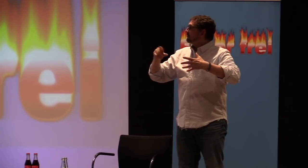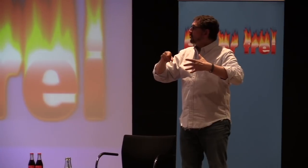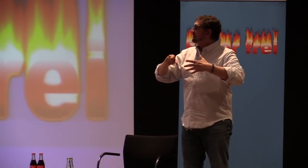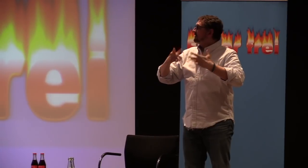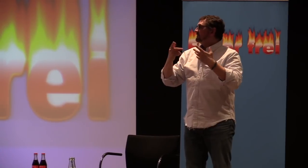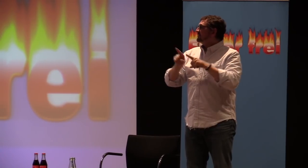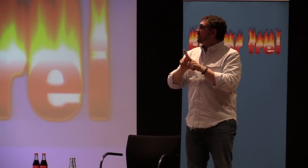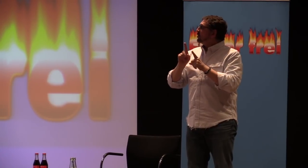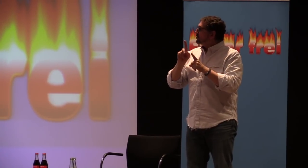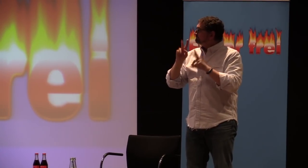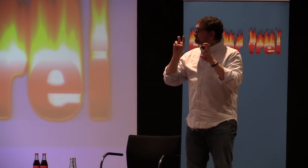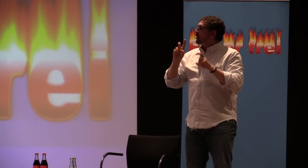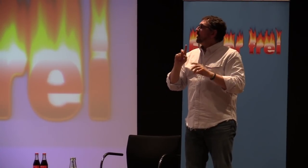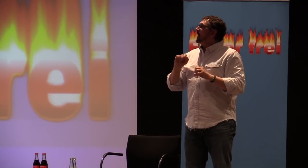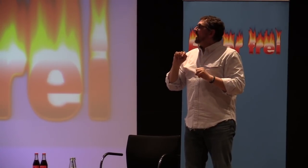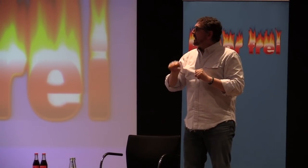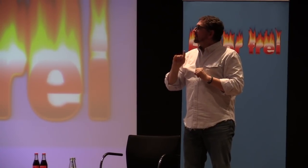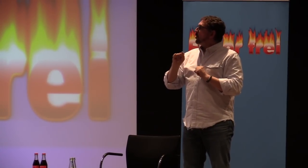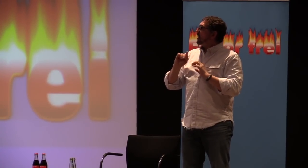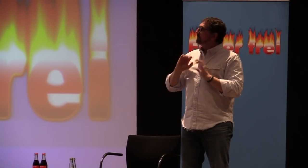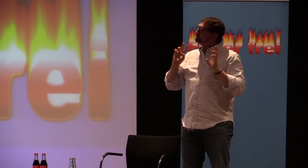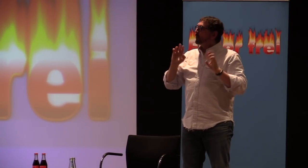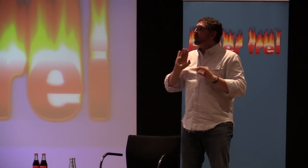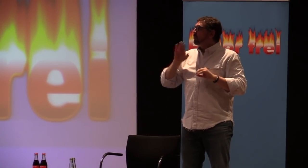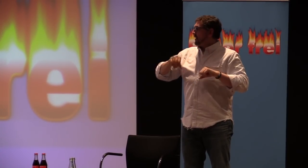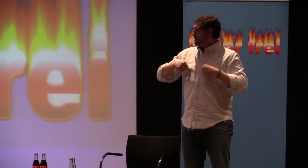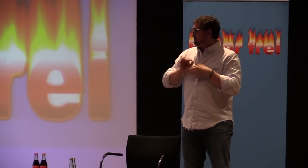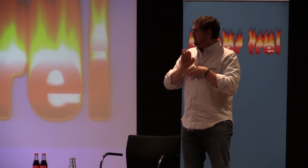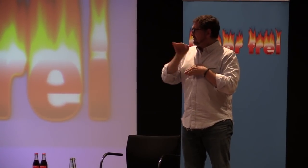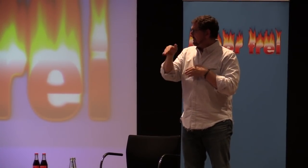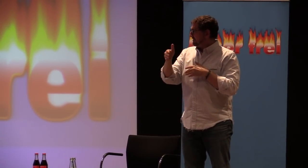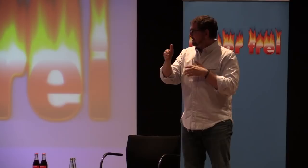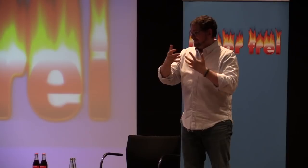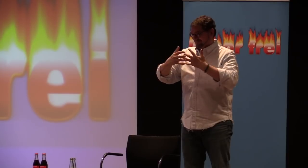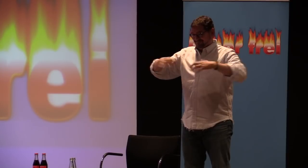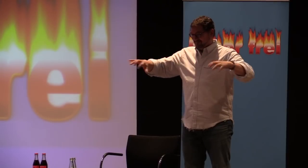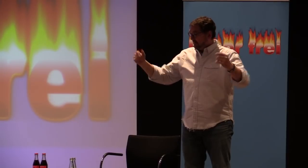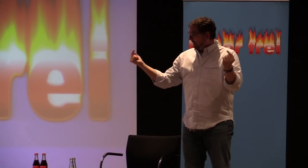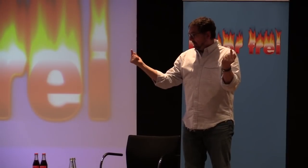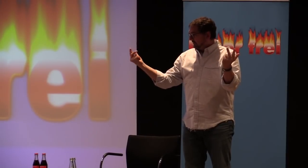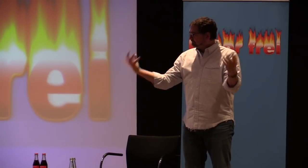Wäre es nicht sinnvoll, dann einen gemeinsamen Pool an starken Leuten